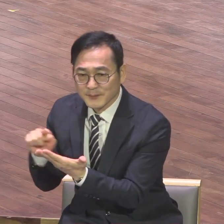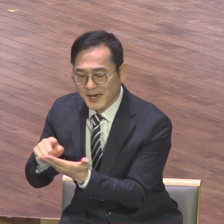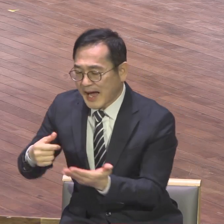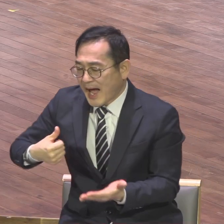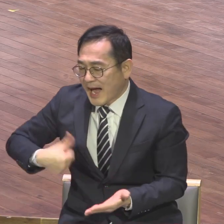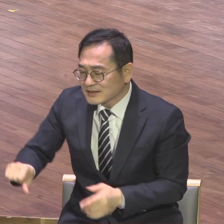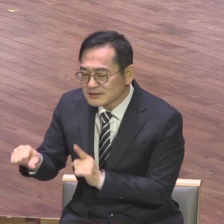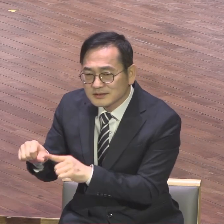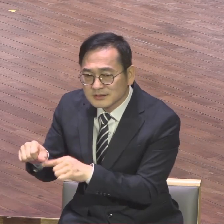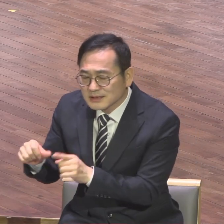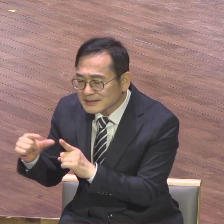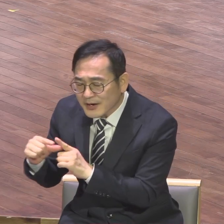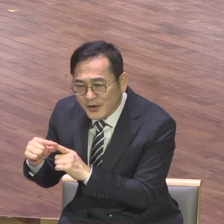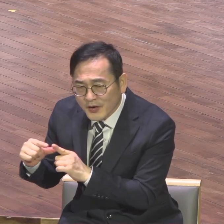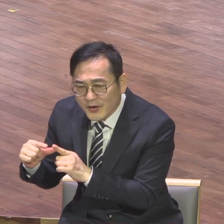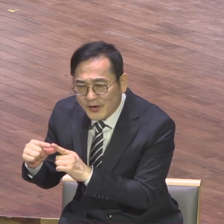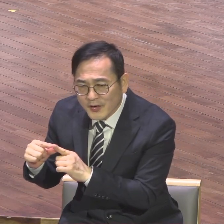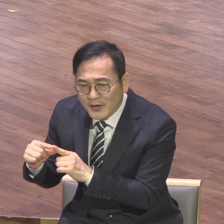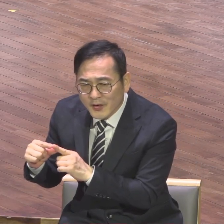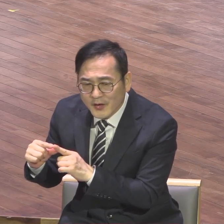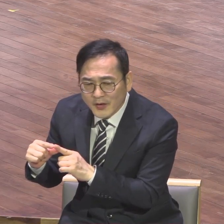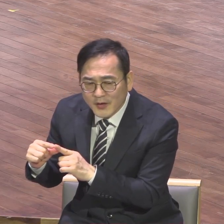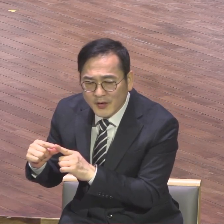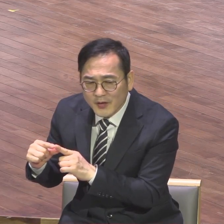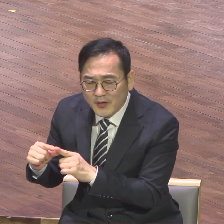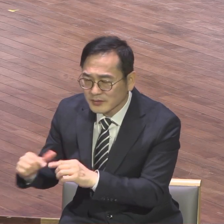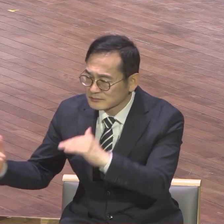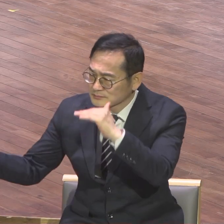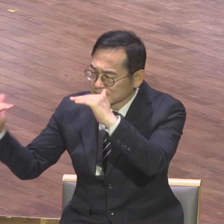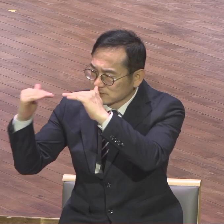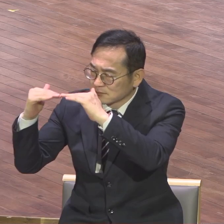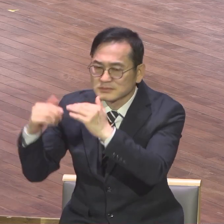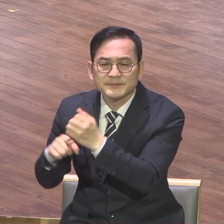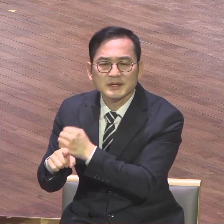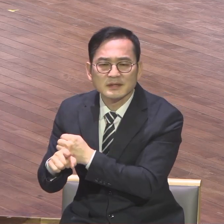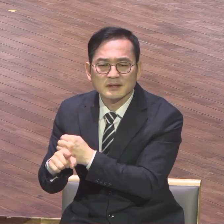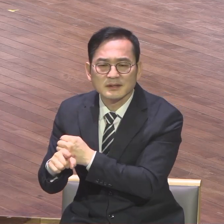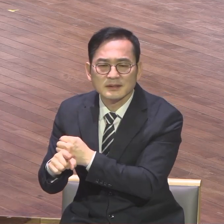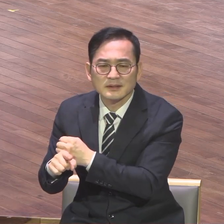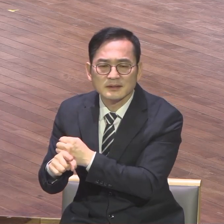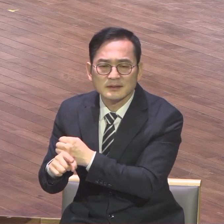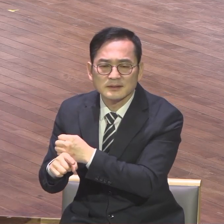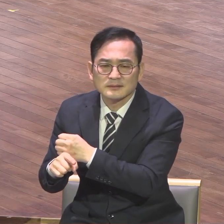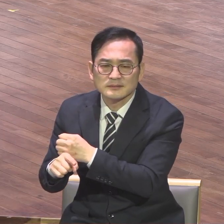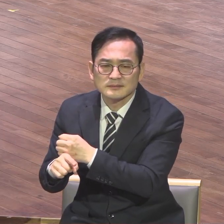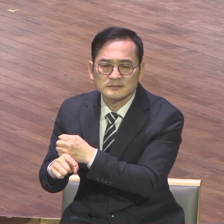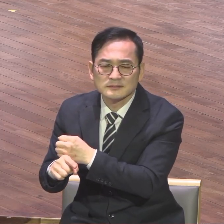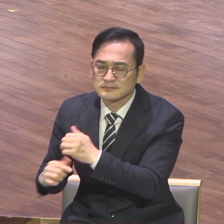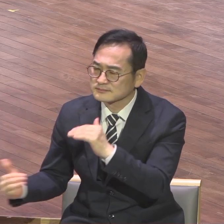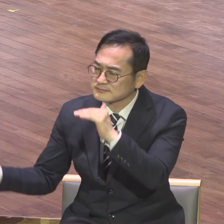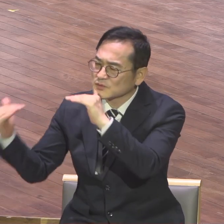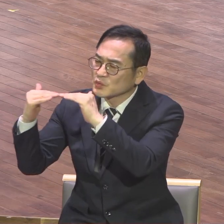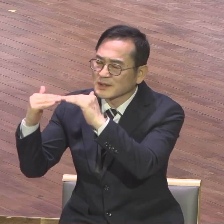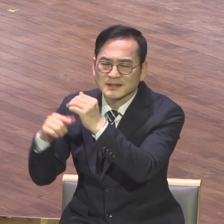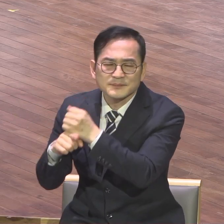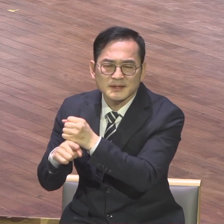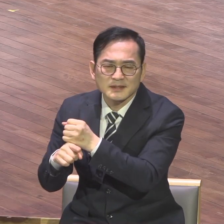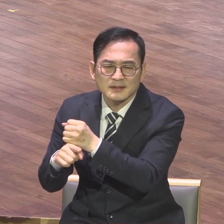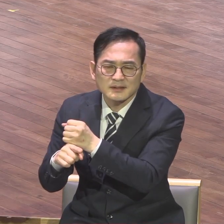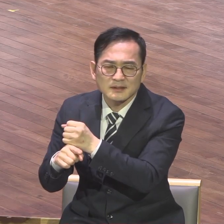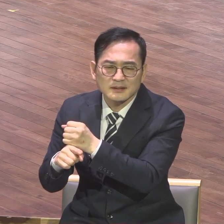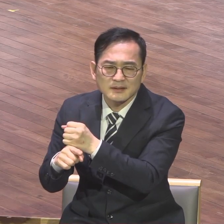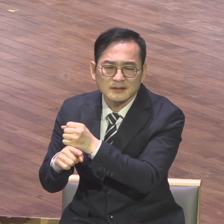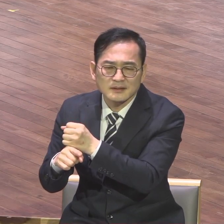아들이라고 하는 단어를요 쓸 때 동등하다 이렇게 똑같은 수준을 말할 때